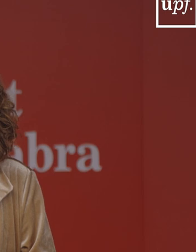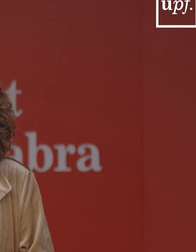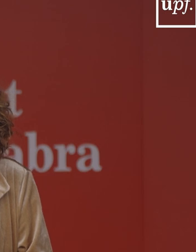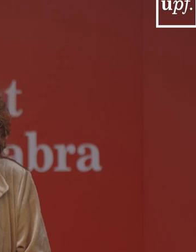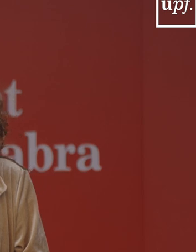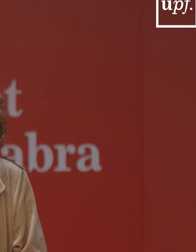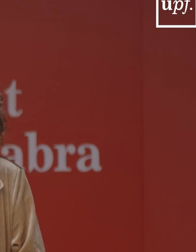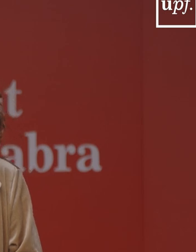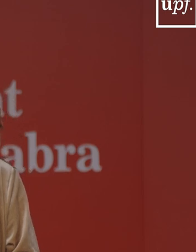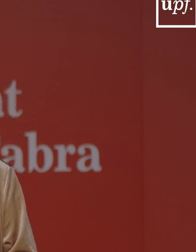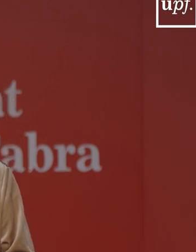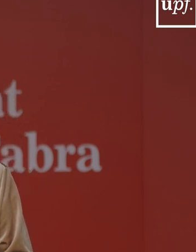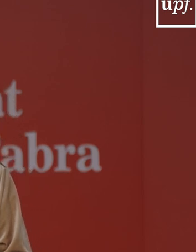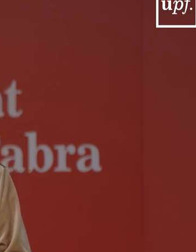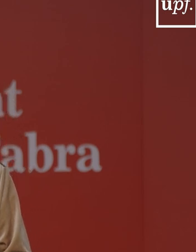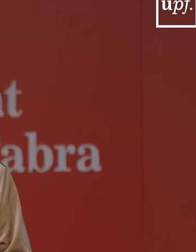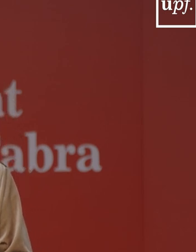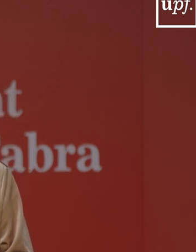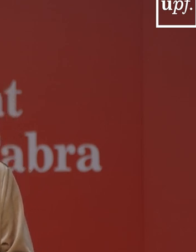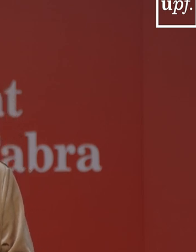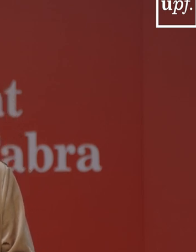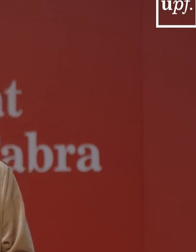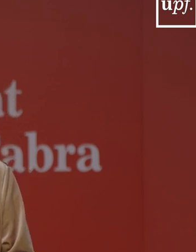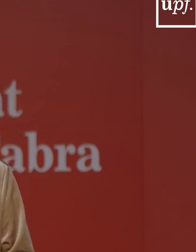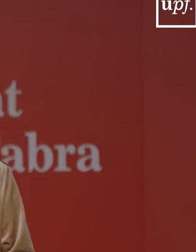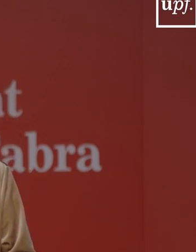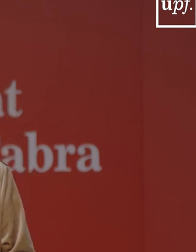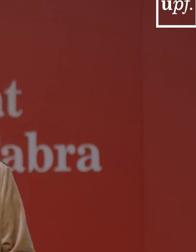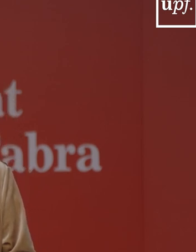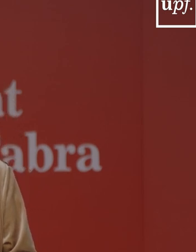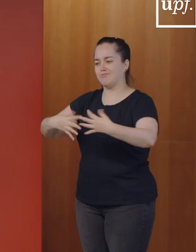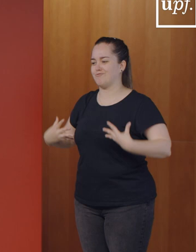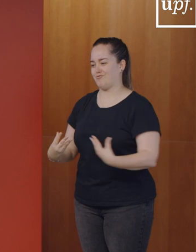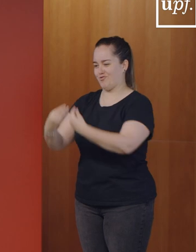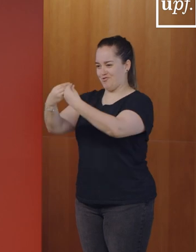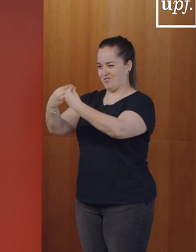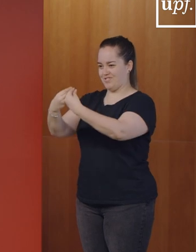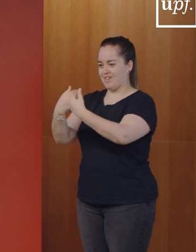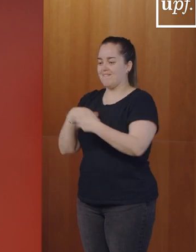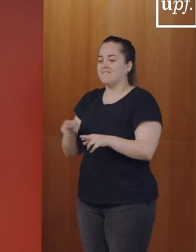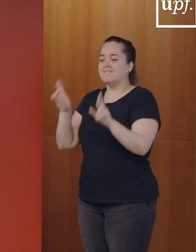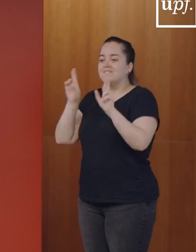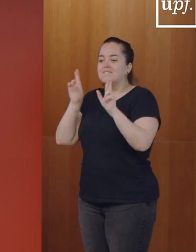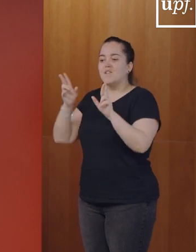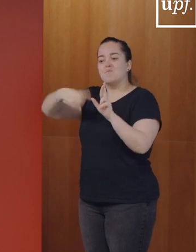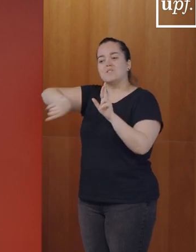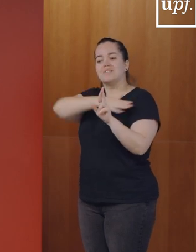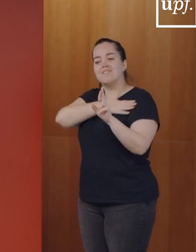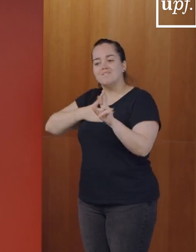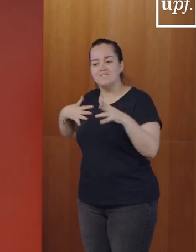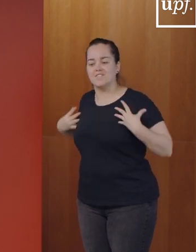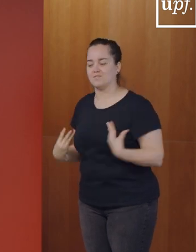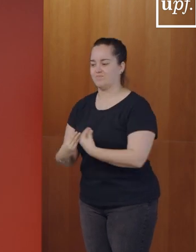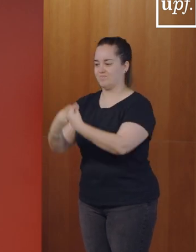nostra mirada fent pedagogia, escoltant i aprenent alhora. Esperem que ens vulgueu acompanyar en aquest